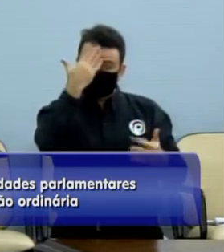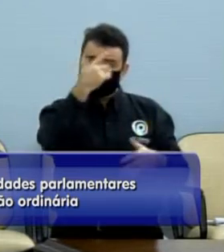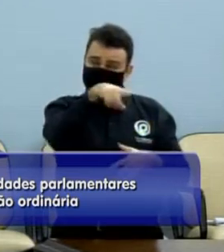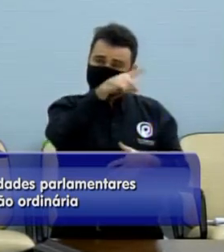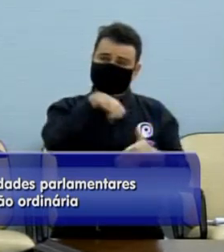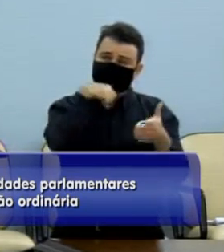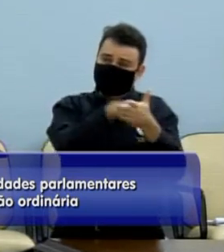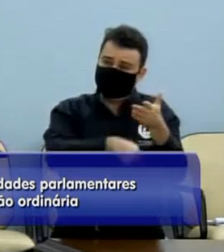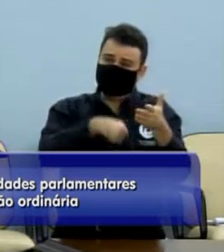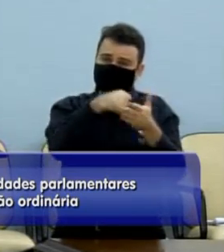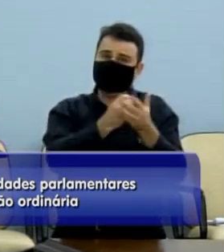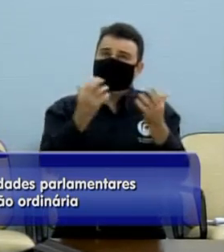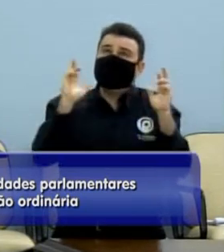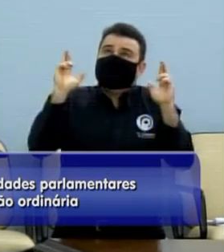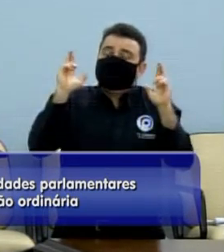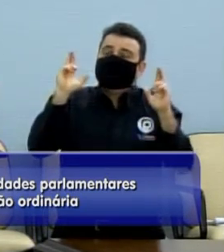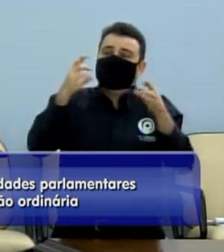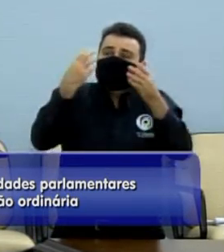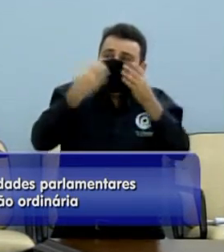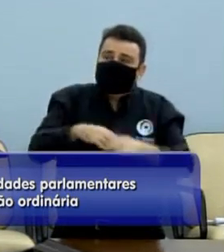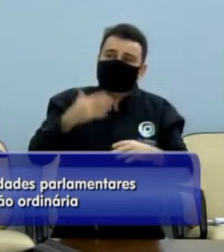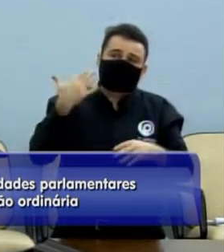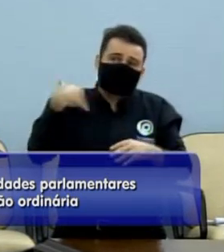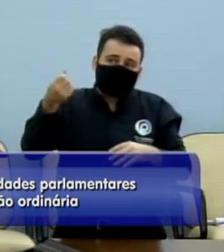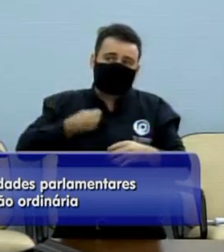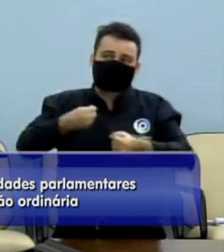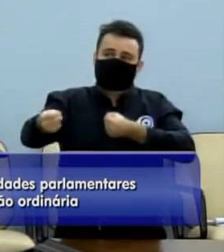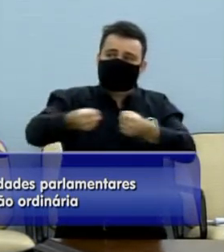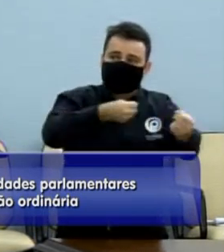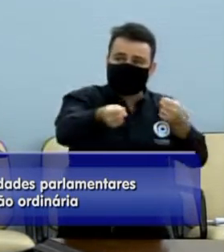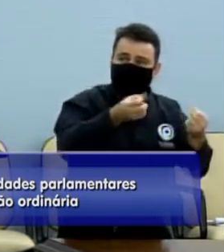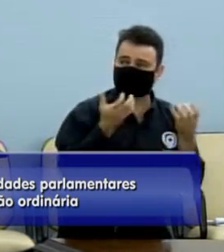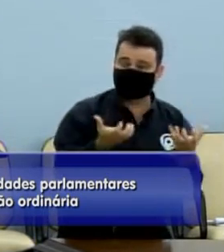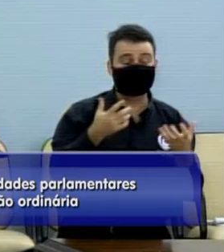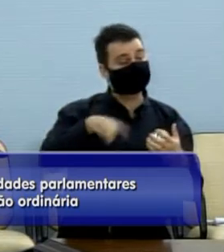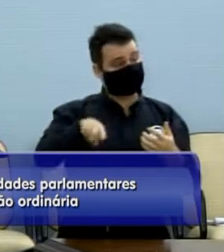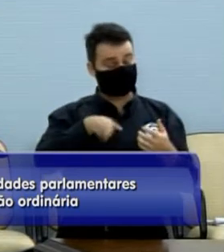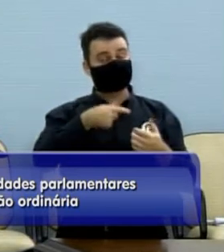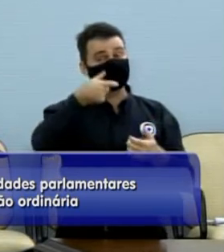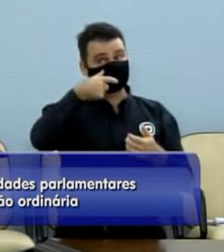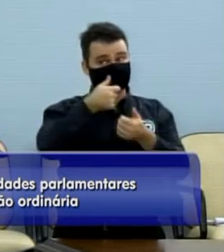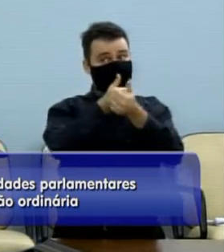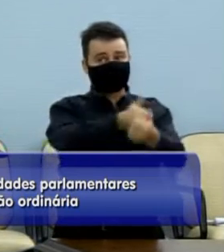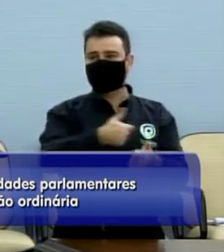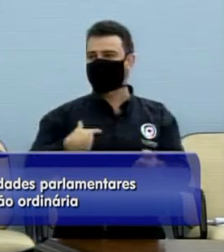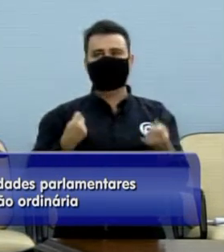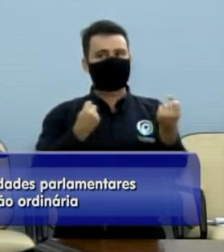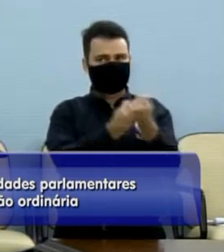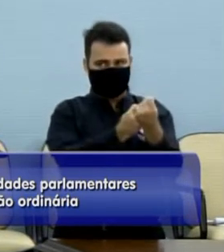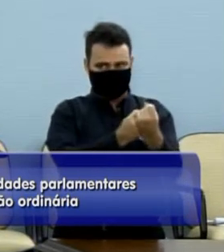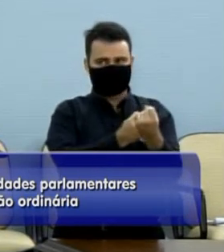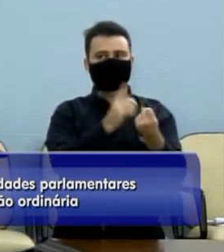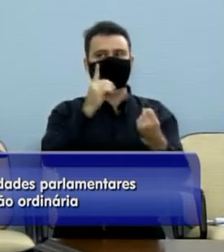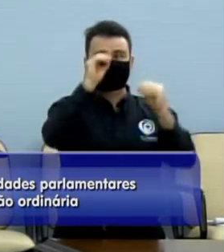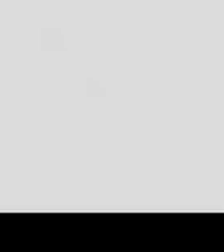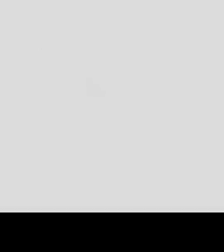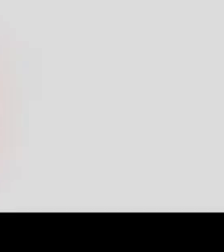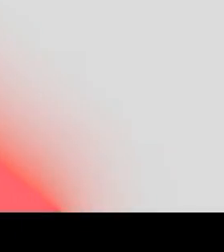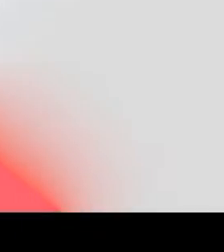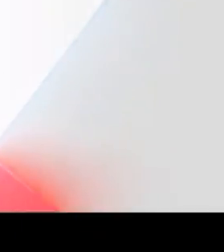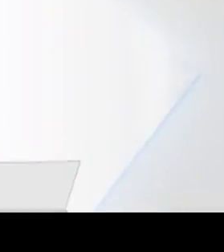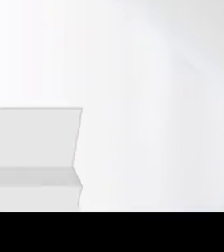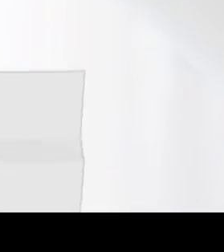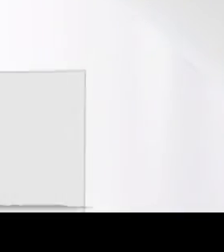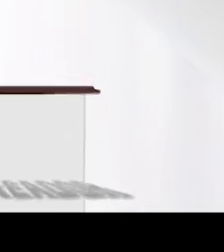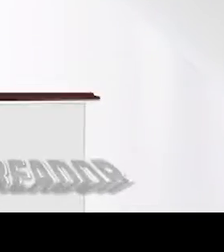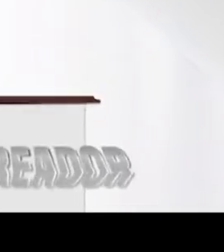estamos desde o início aí do ano acompanhando, mas, portanto, receba aí o nosso apoio, tá bom? Que Deus abençoe vocês.